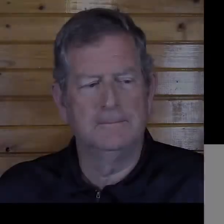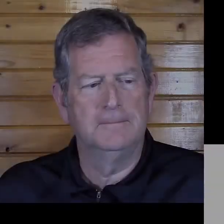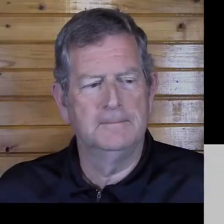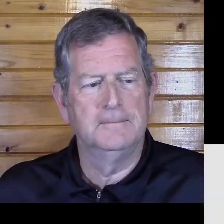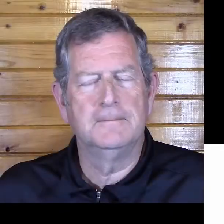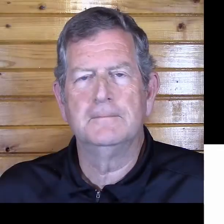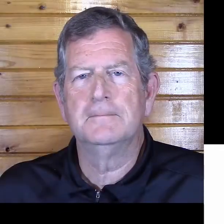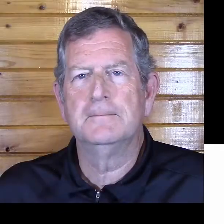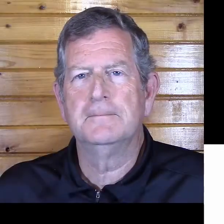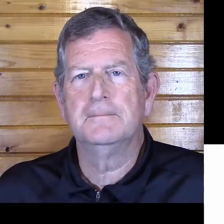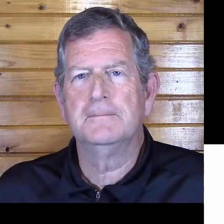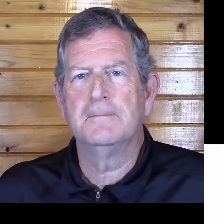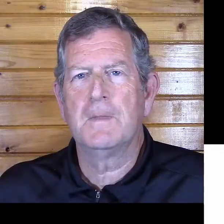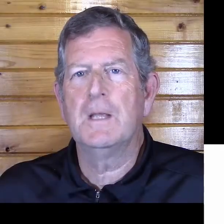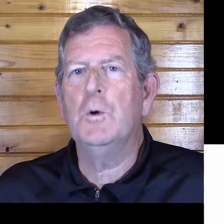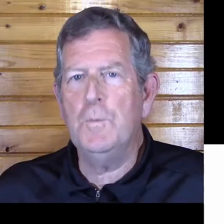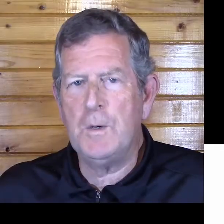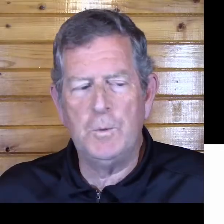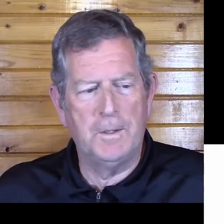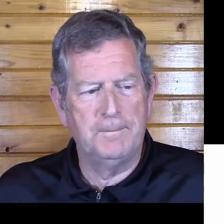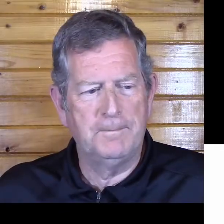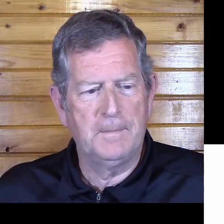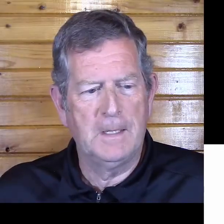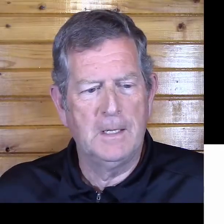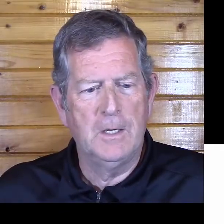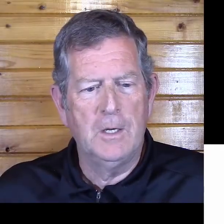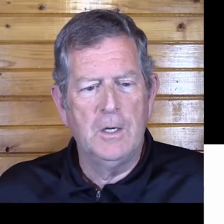1.